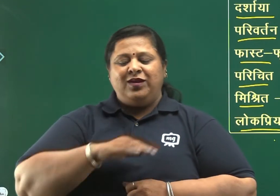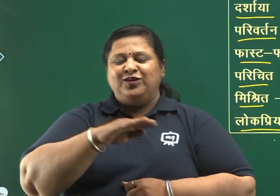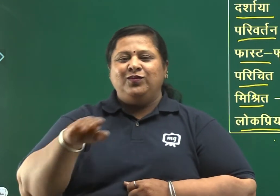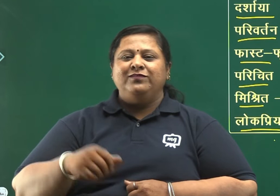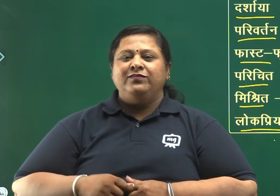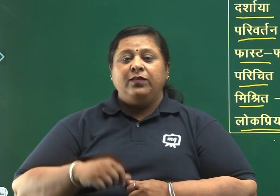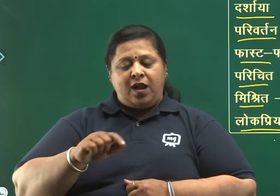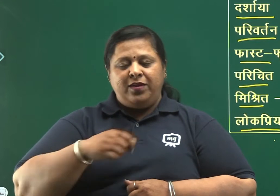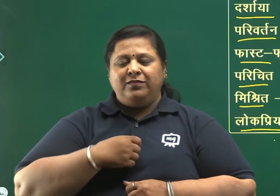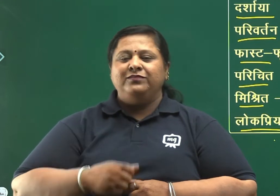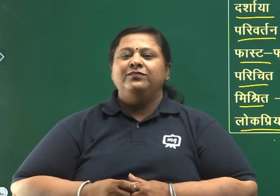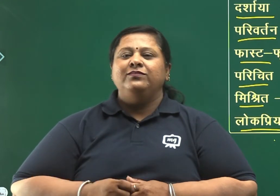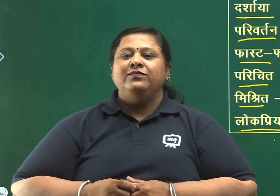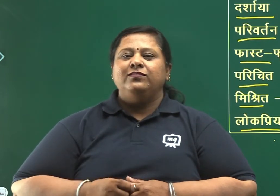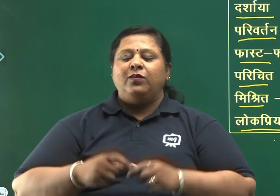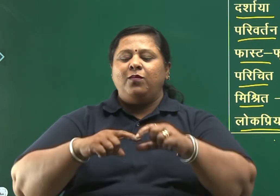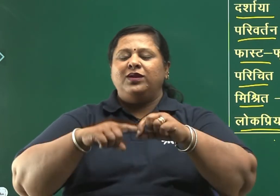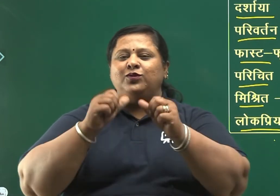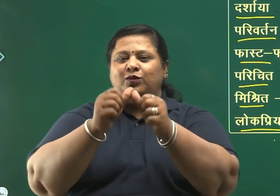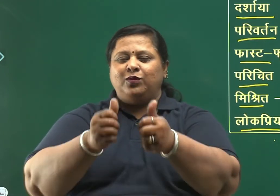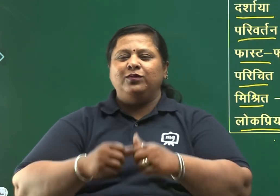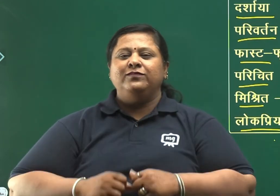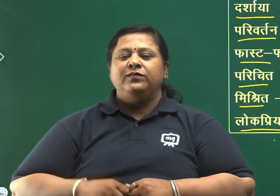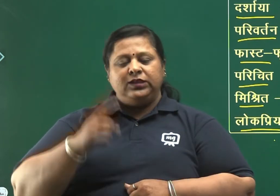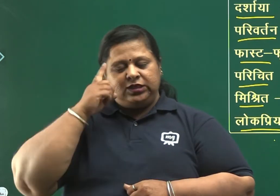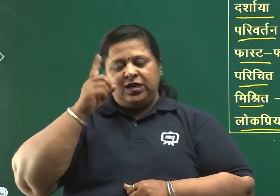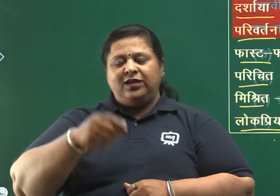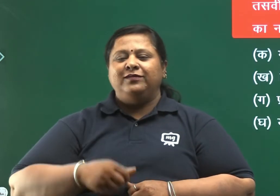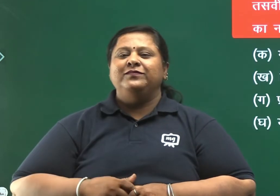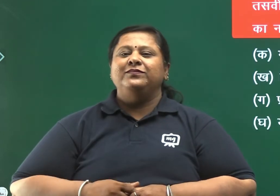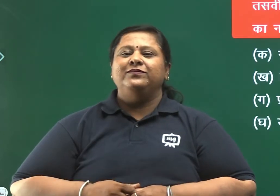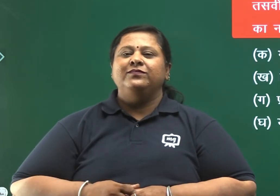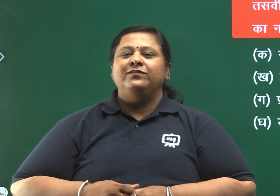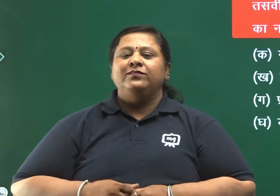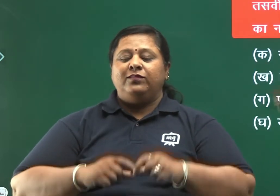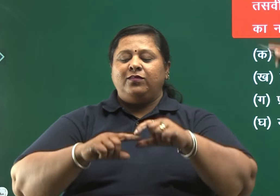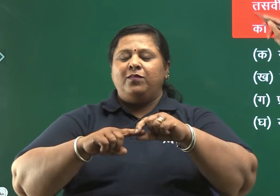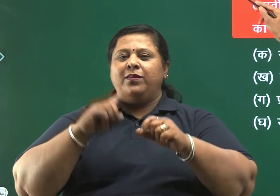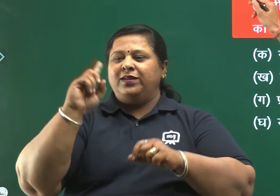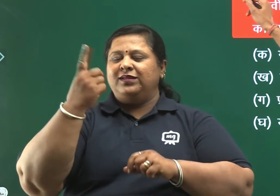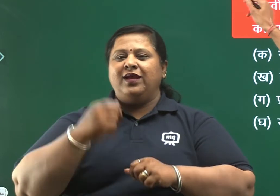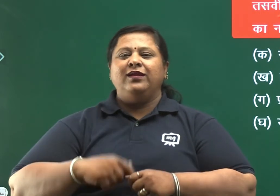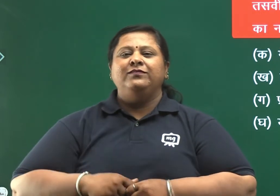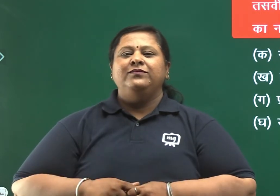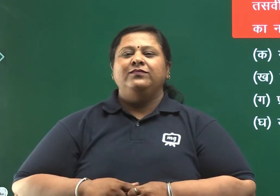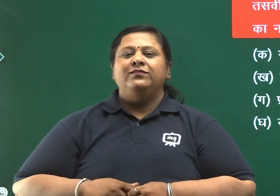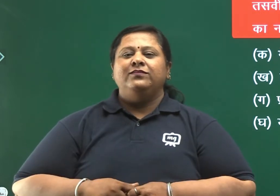बच्चों, अब हम प्रश्नोत्तरों को जानेंगे। प्रश्न संख्या 1।